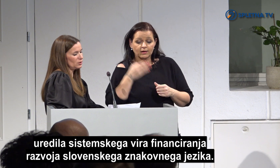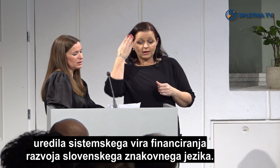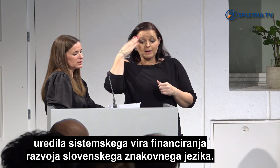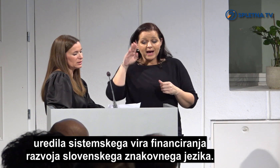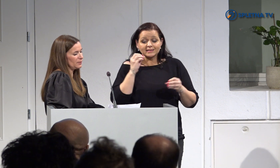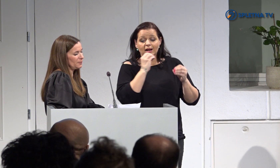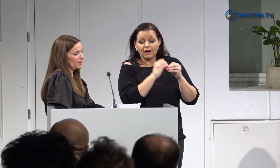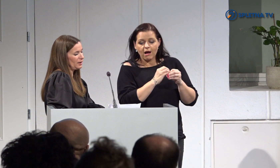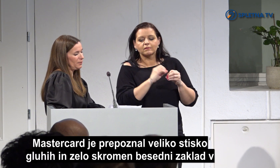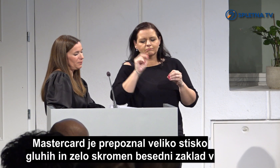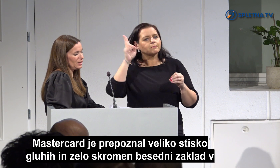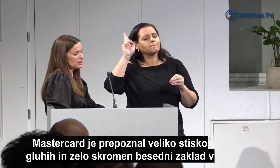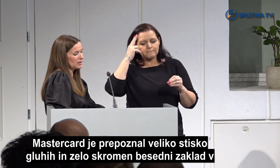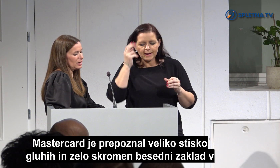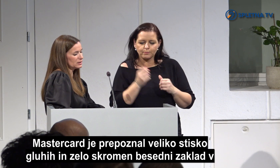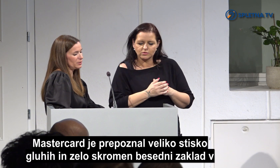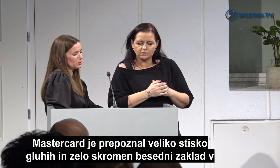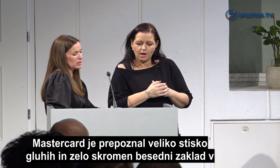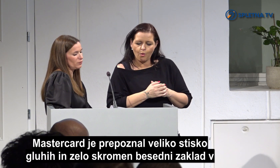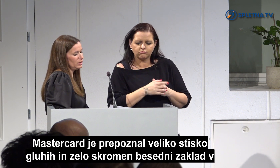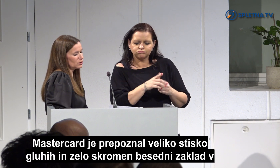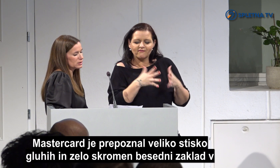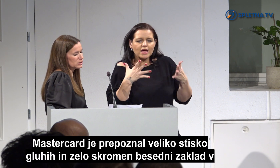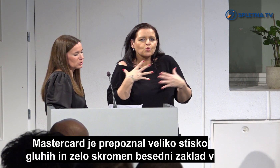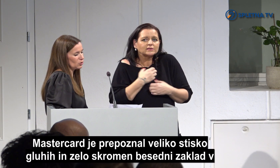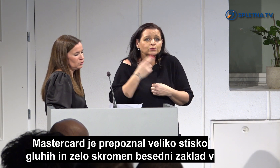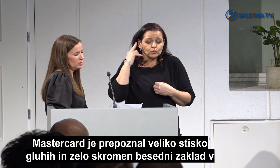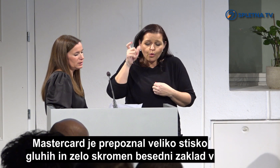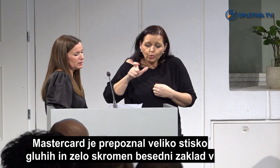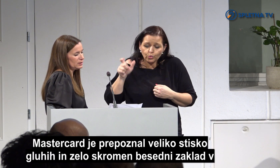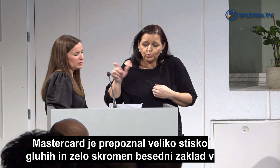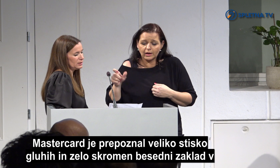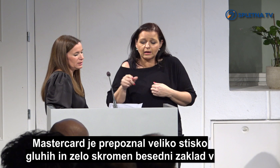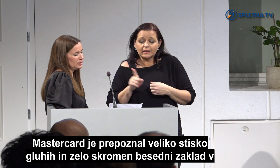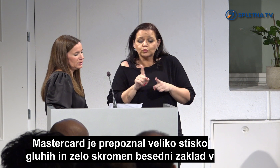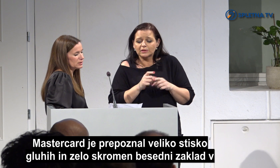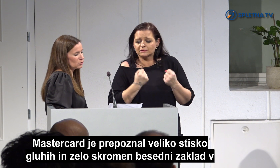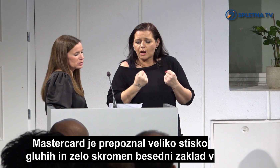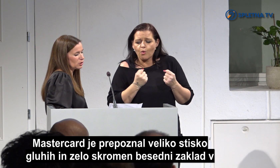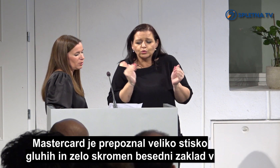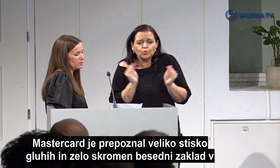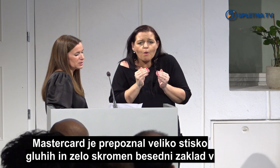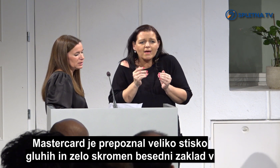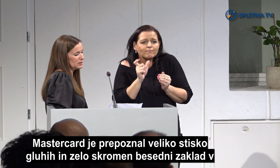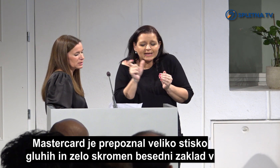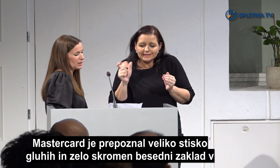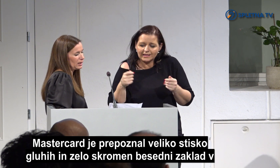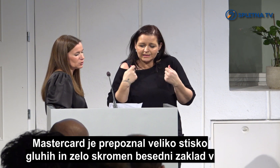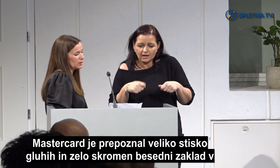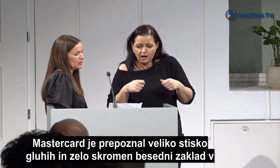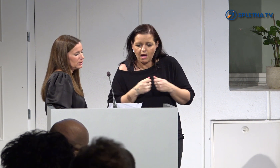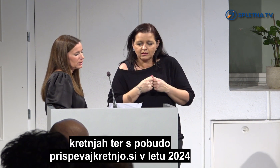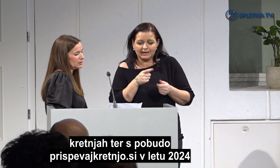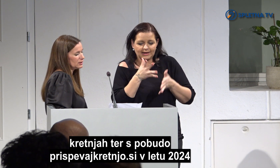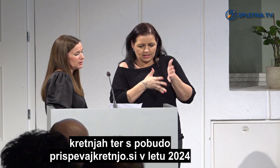slovenskega znakovnega jezika. Mastercard je prepoznal veliko stisko gluhih in zelo skromen besedni zaklad